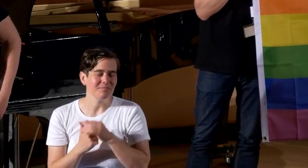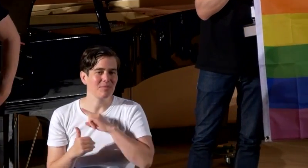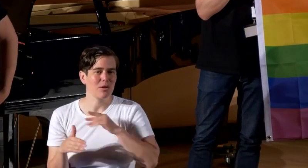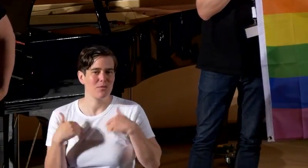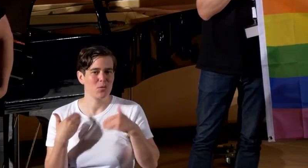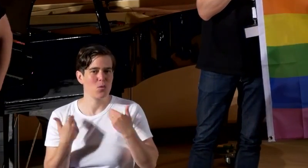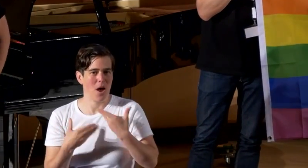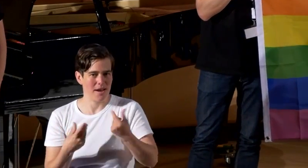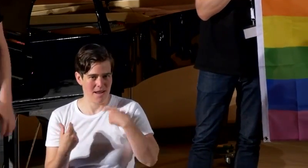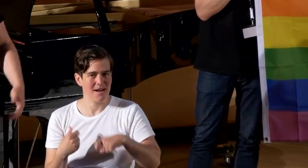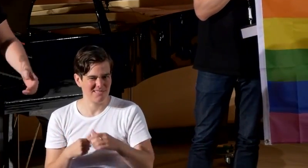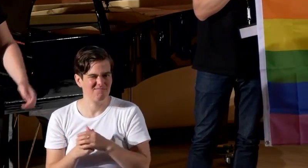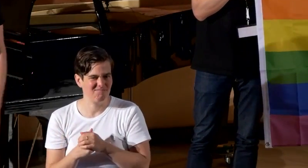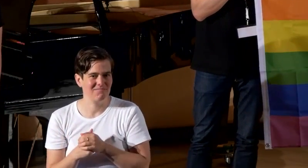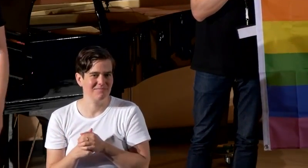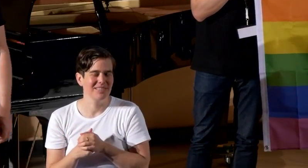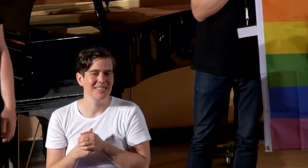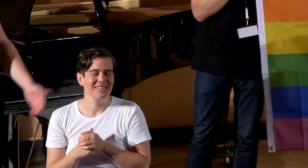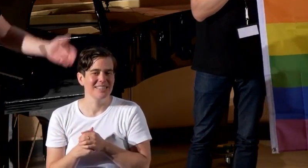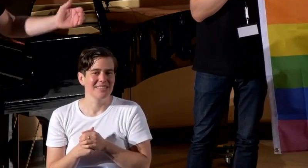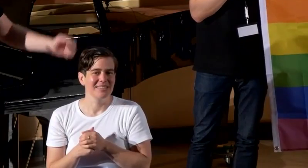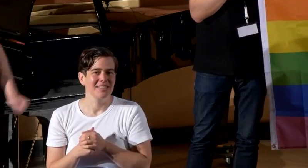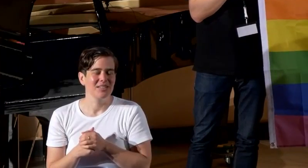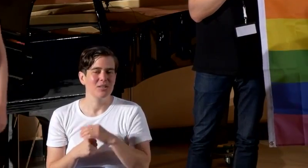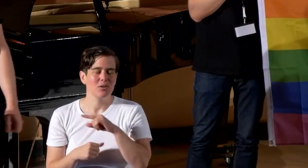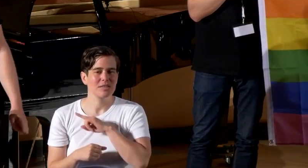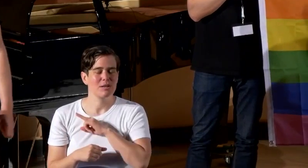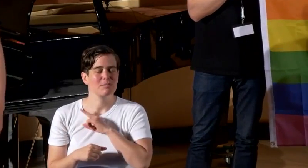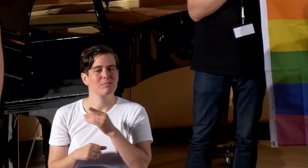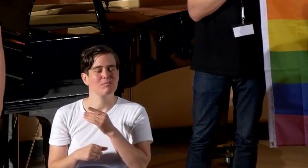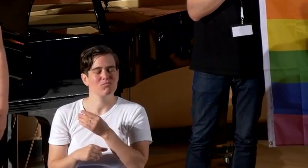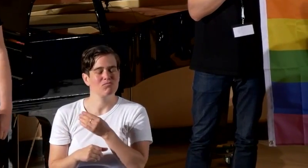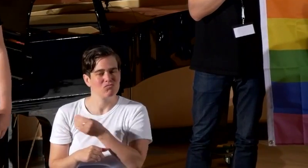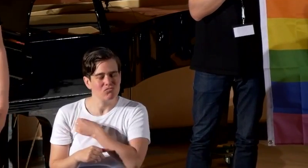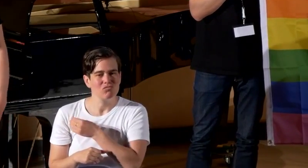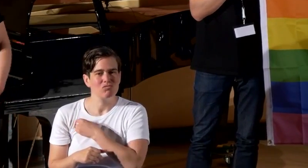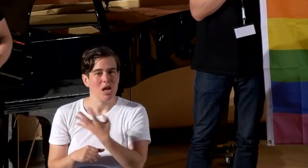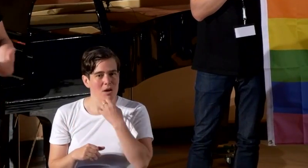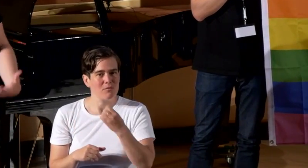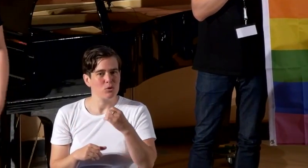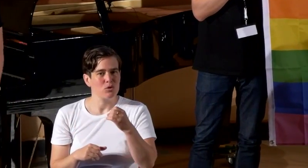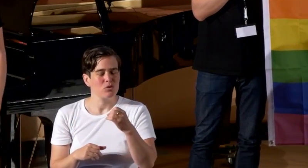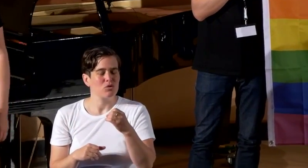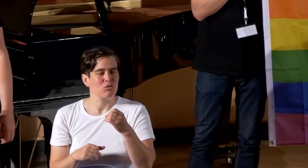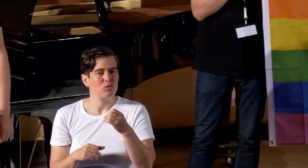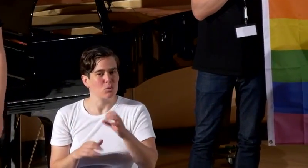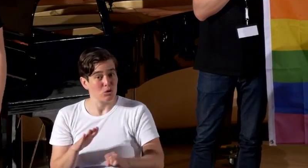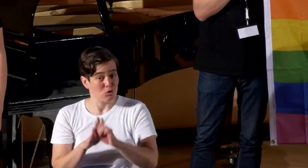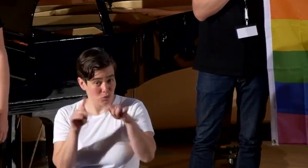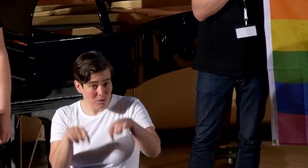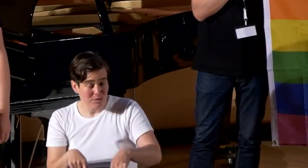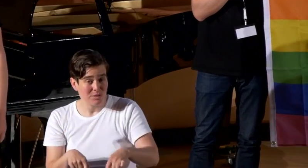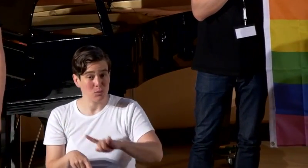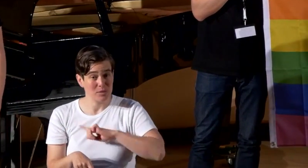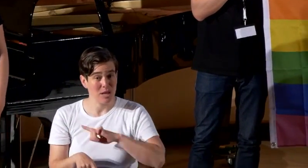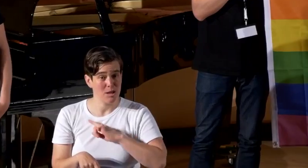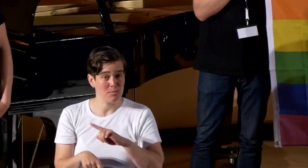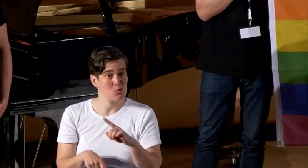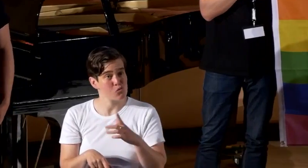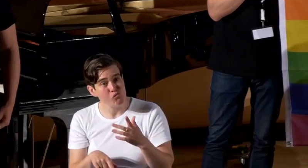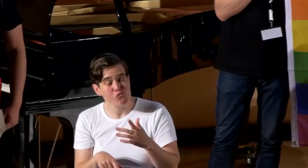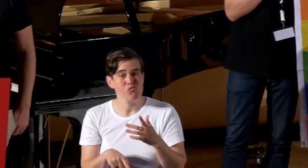ich hier sein darf und ich wurde angesprochen, ob wir das tun wollen würden oder ob ich das tun wollen mag und das